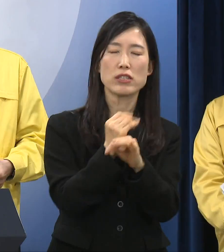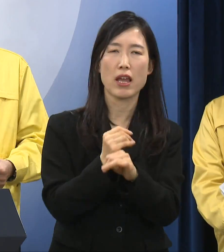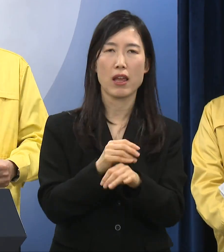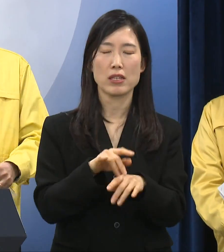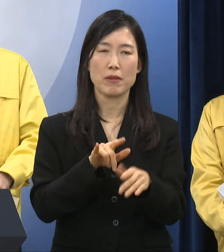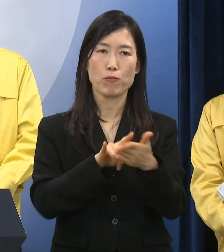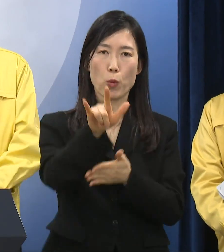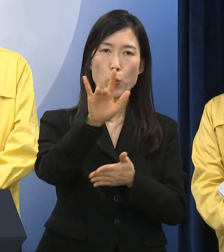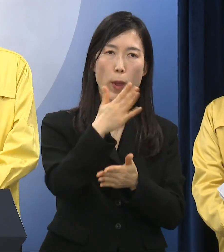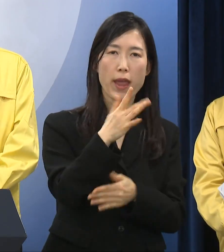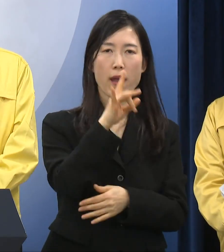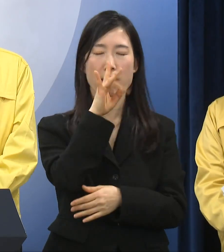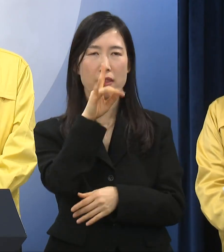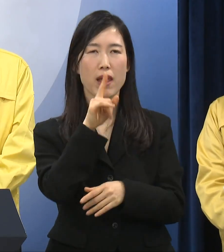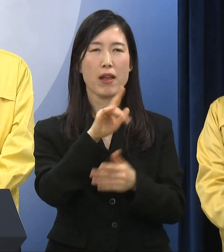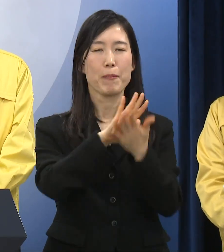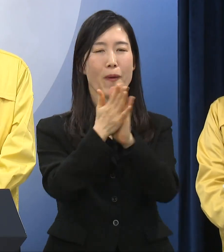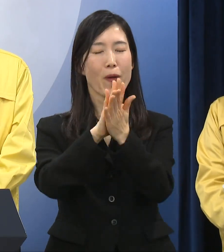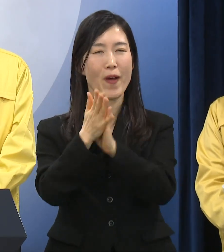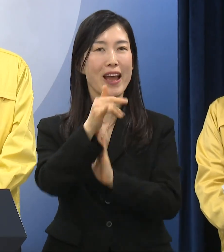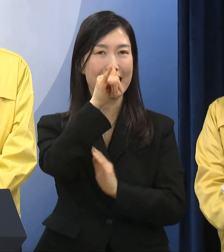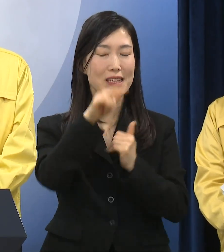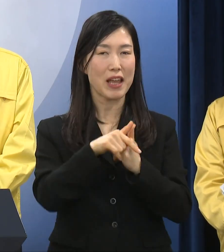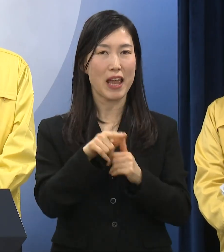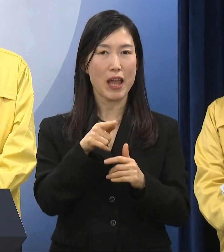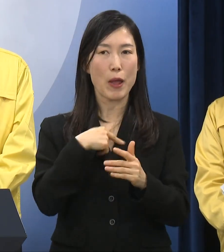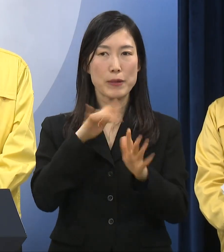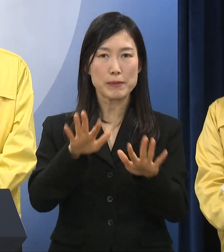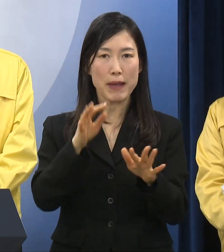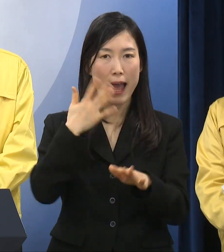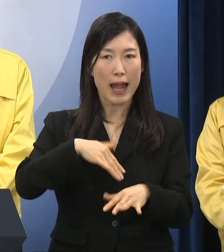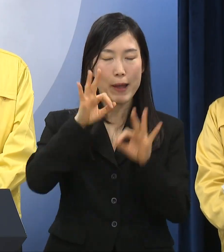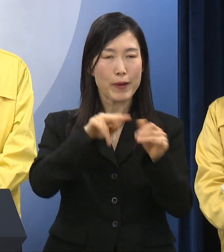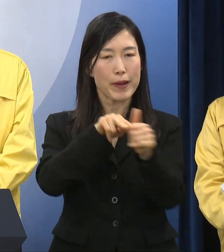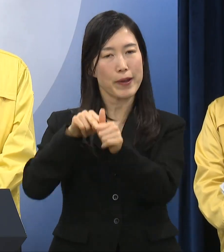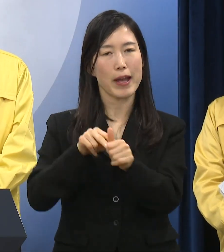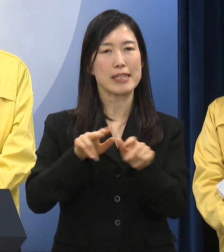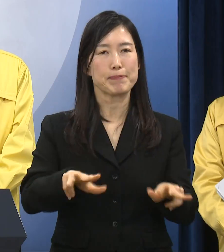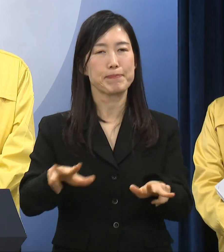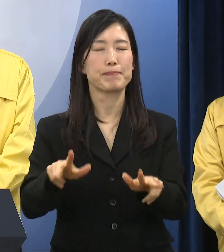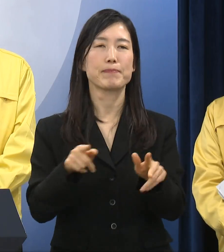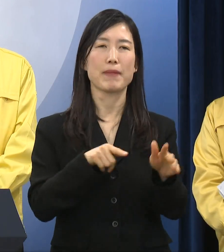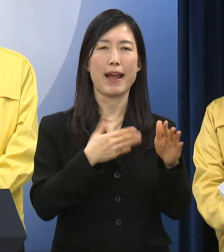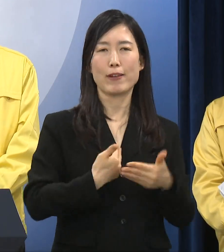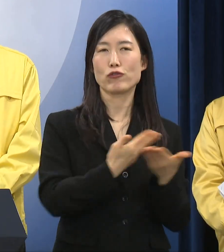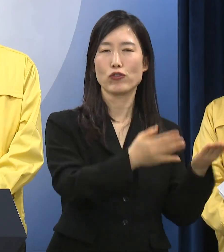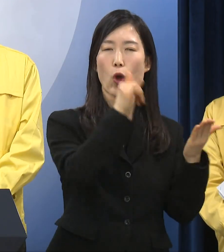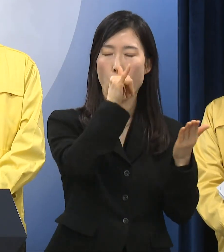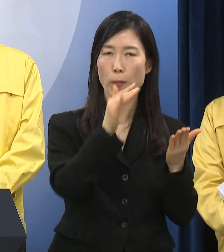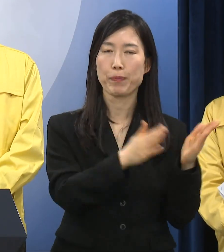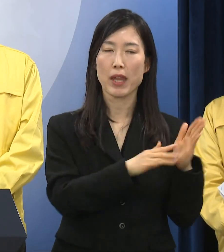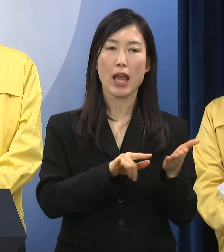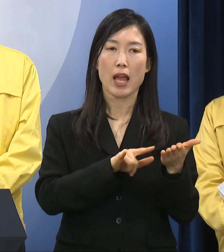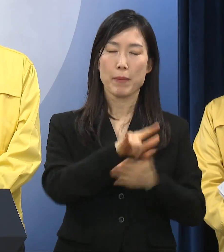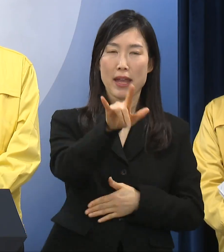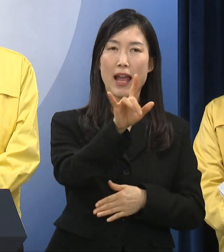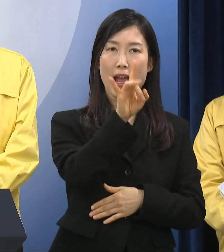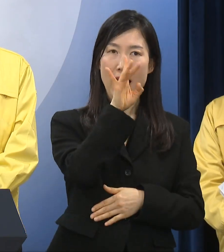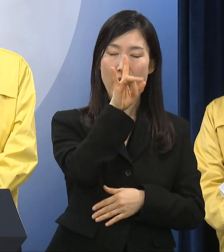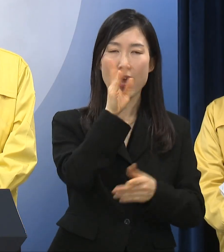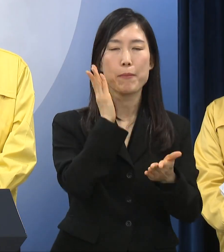막혔다 어디가 뚫렸다 이것은 실시간으로 저희가 파악을 해서 제공을 하고 있습니다. 육로 대피 같은 경우에는